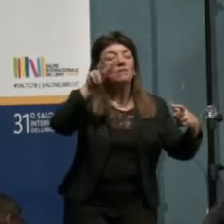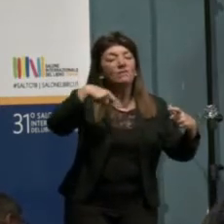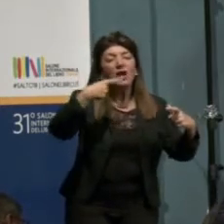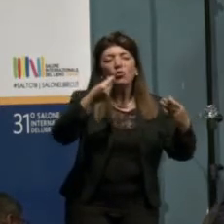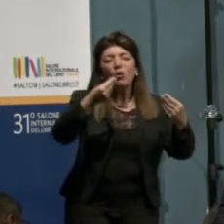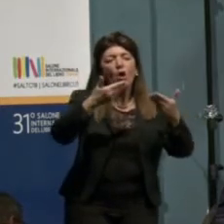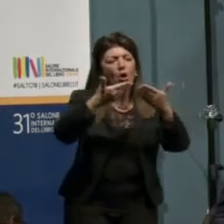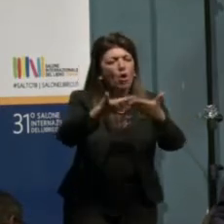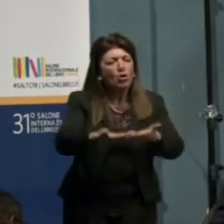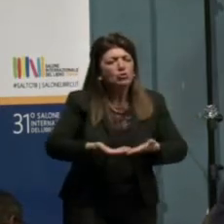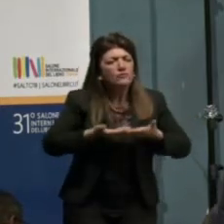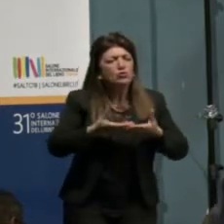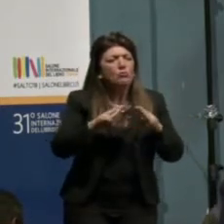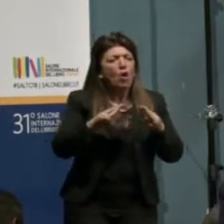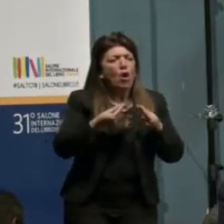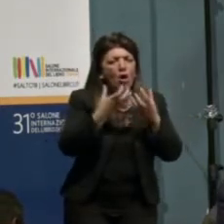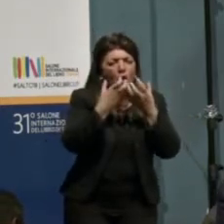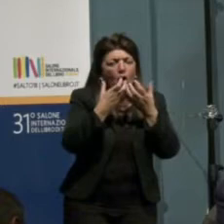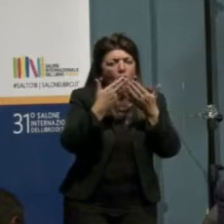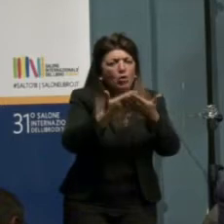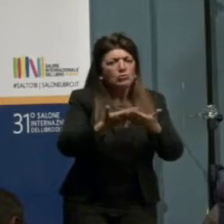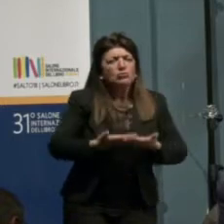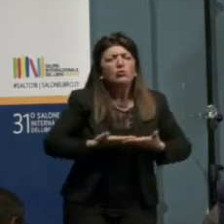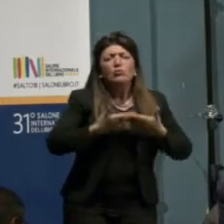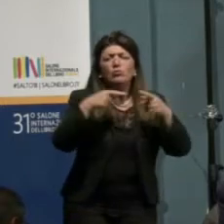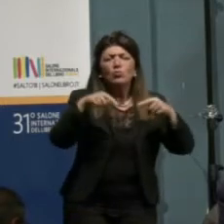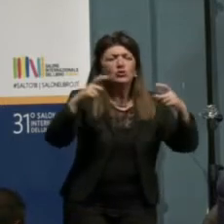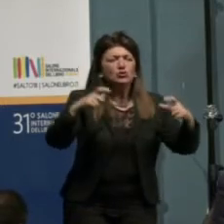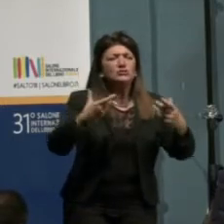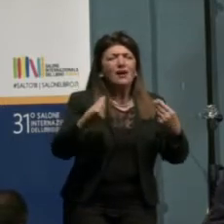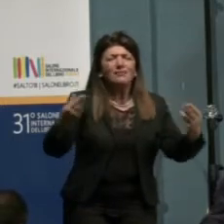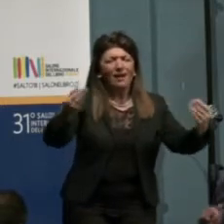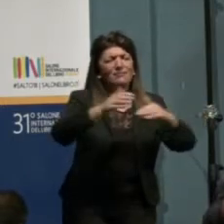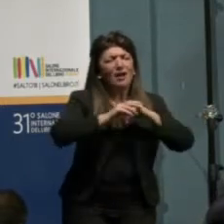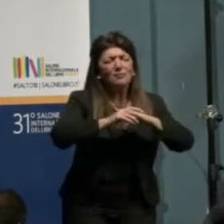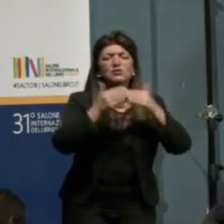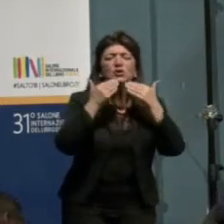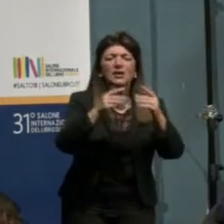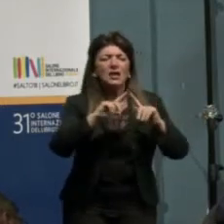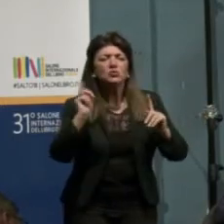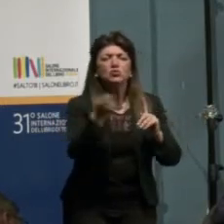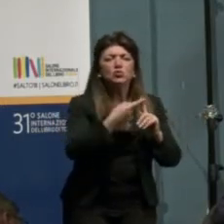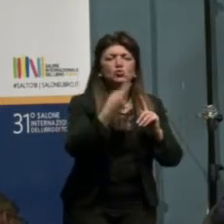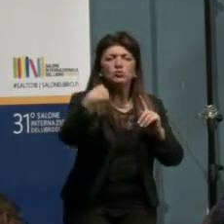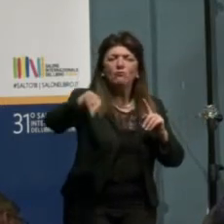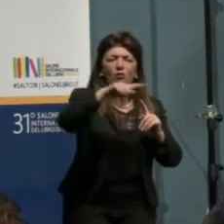molto vicino molto solidare abbiamo molti amici qui in città quindi grazie a tutti per il vostro sostegno